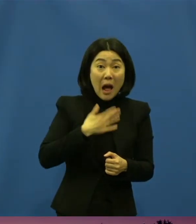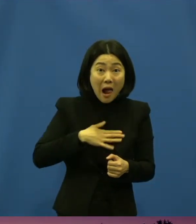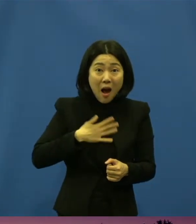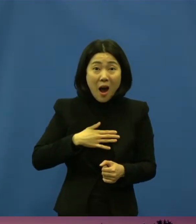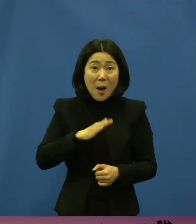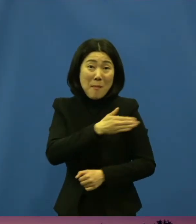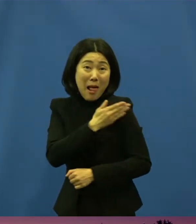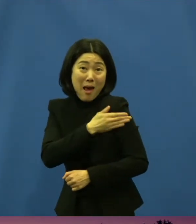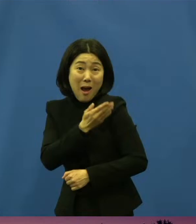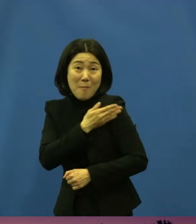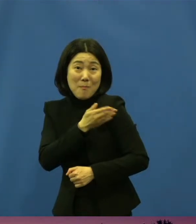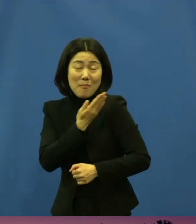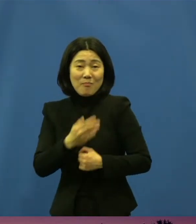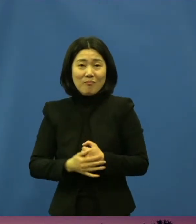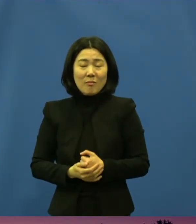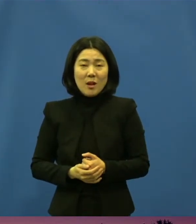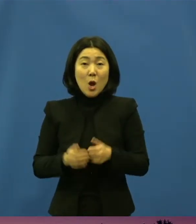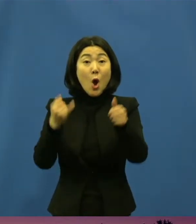유난히 가깝대.